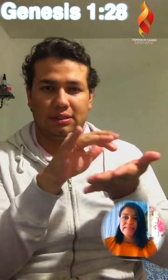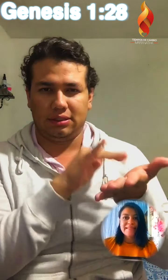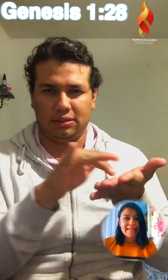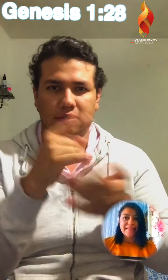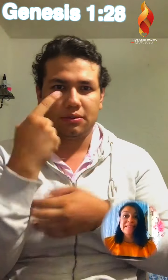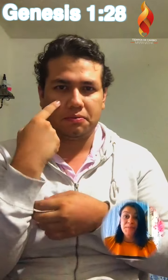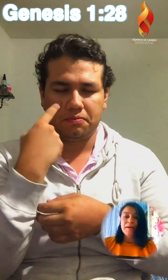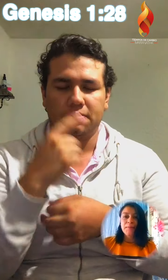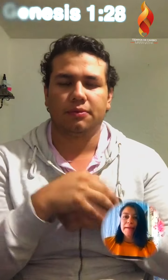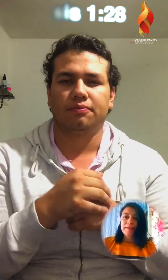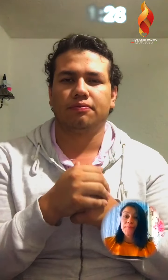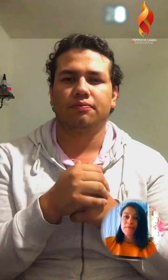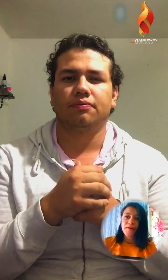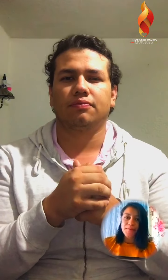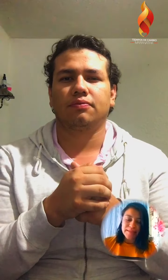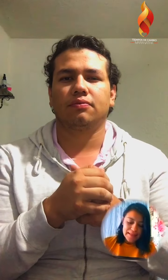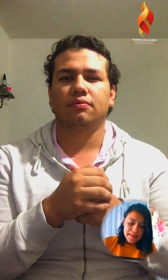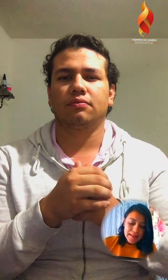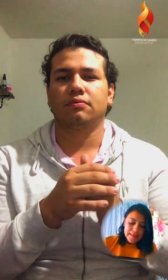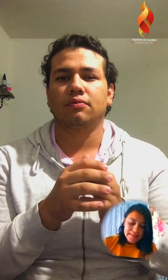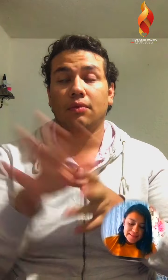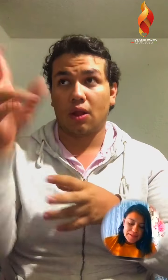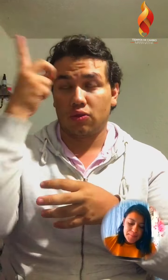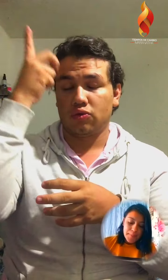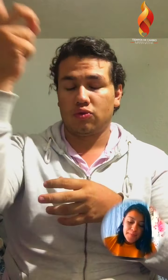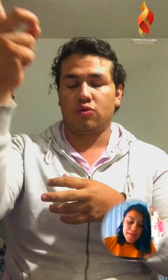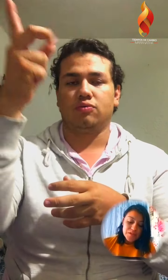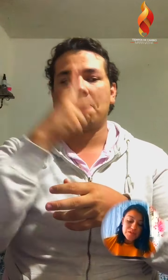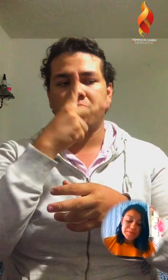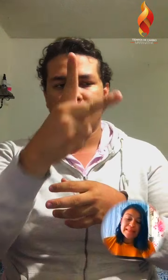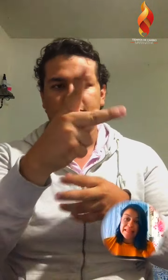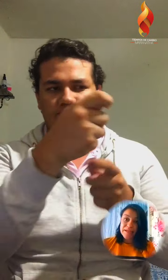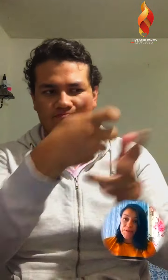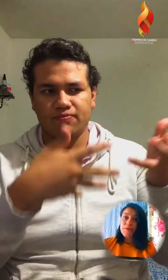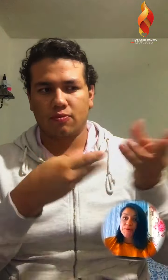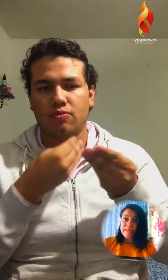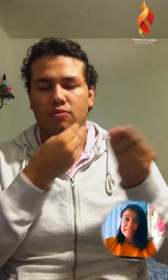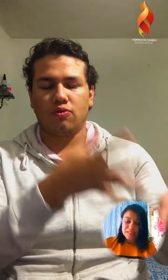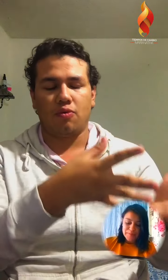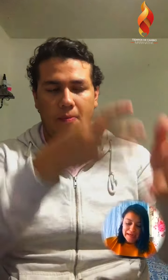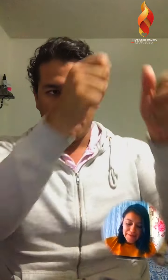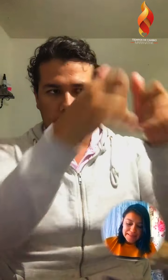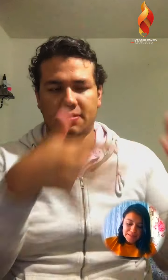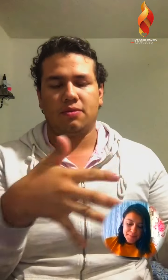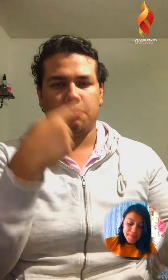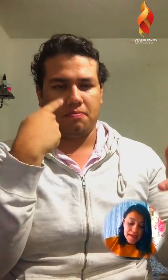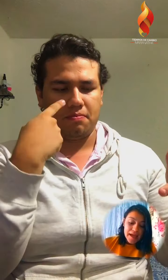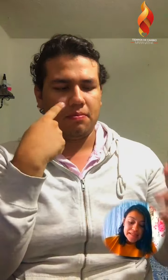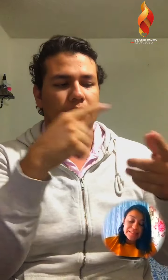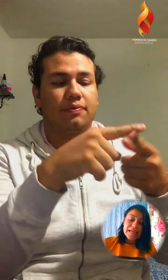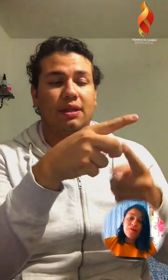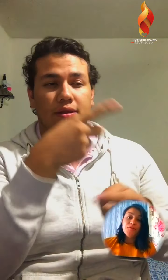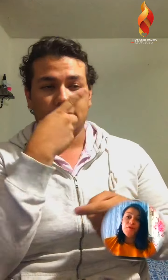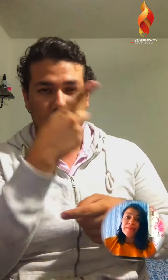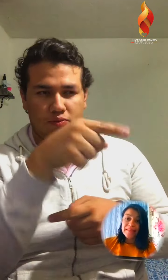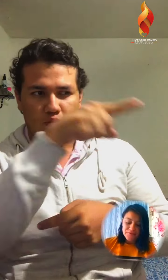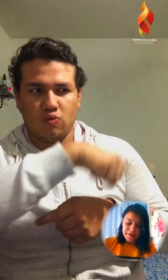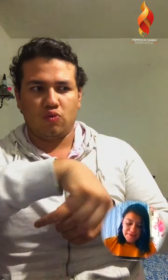lo siguiente, si me acompañan por favor. Dice, Dios los bendijo con estas palabras.